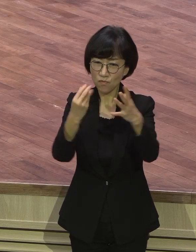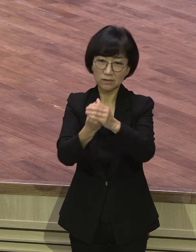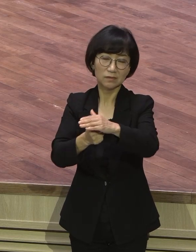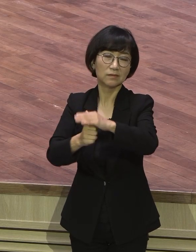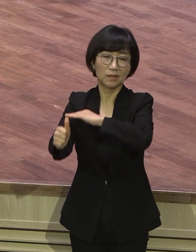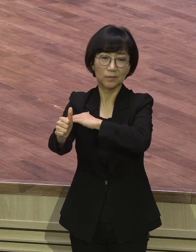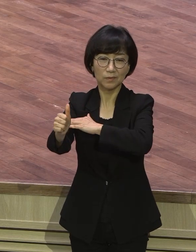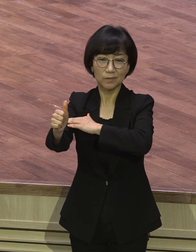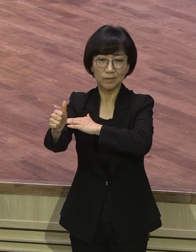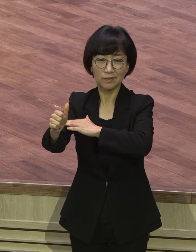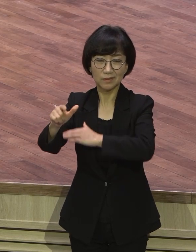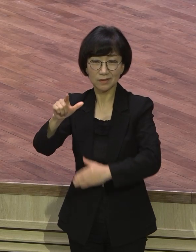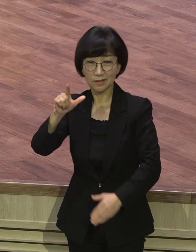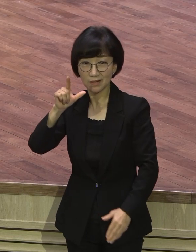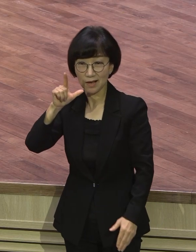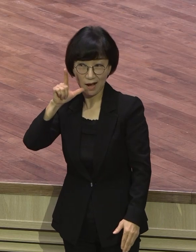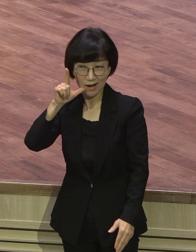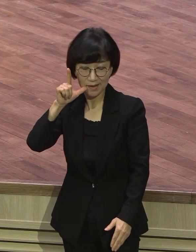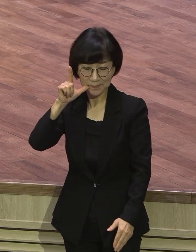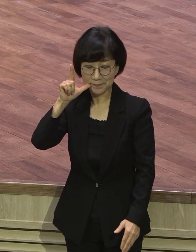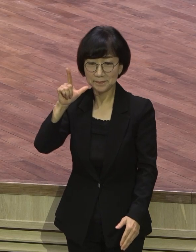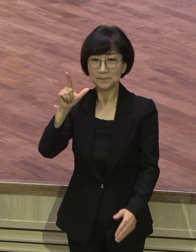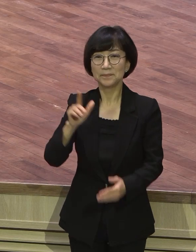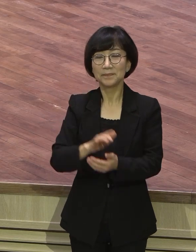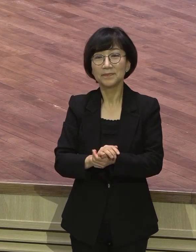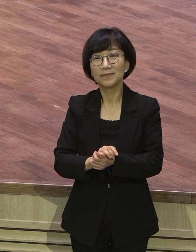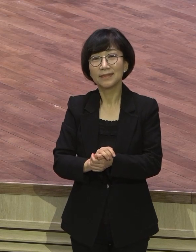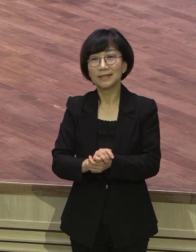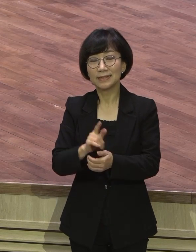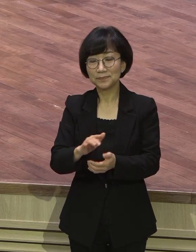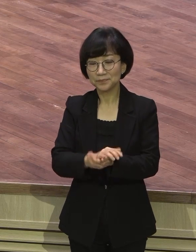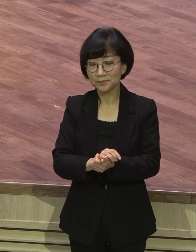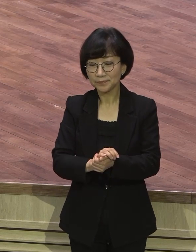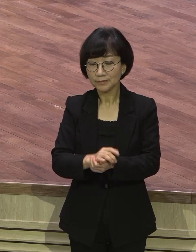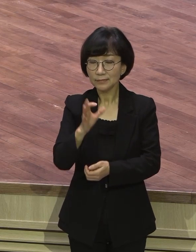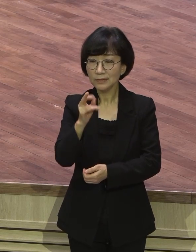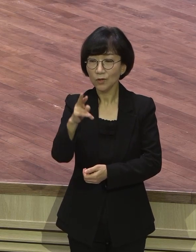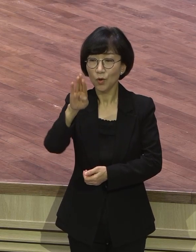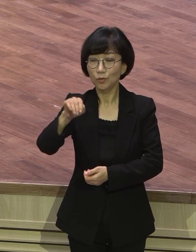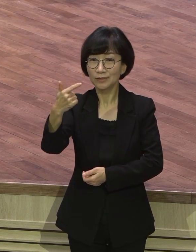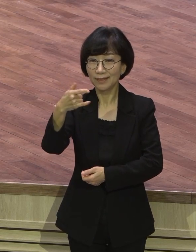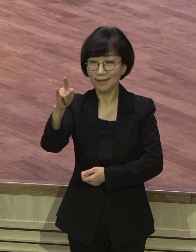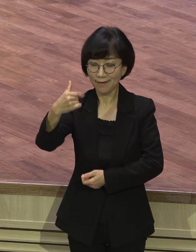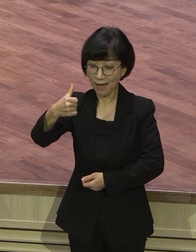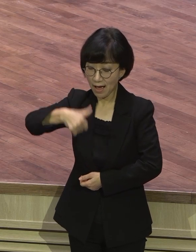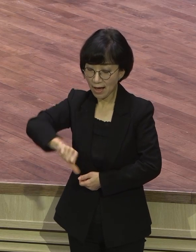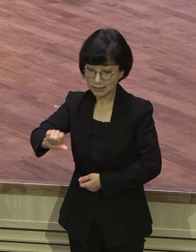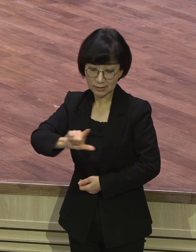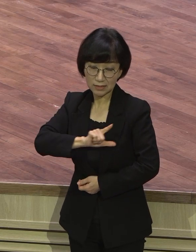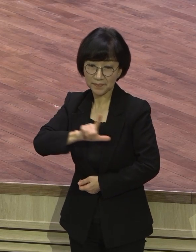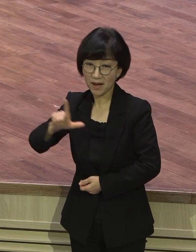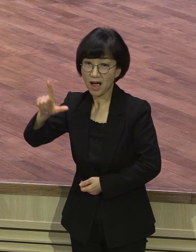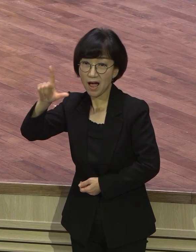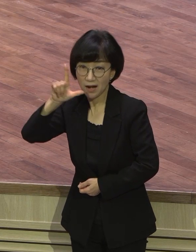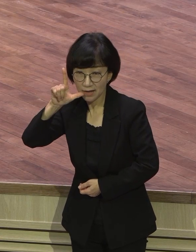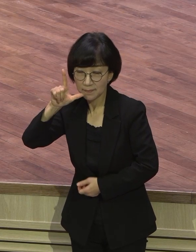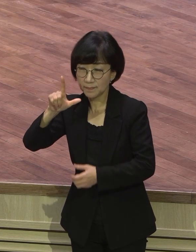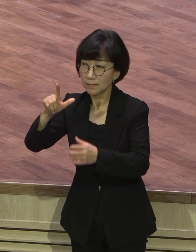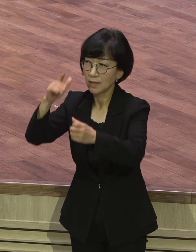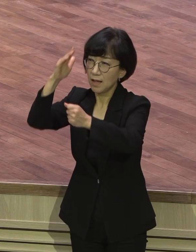신명기 1장 36절에 보면 이 비결을 말씀하고 있어요. 오직 여분의 아들 갈렙은 온전히